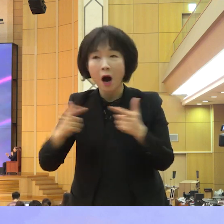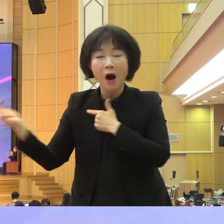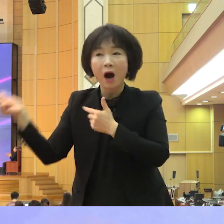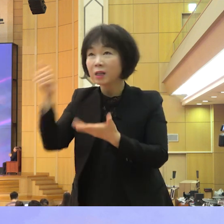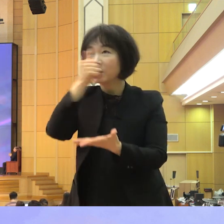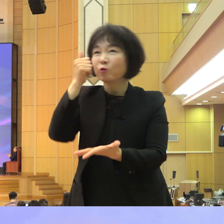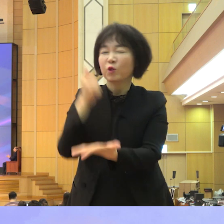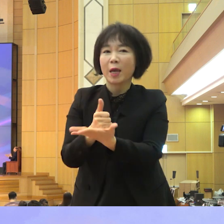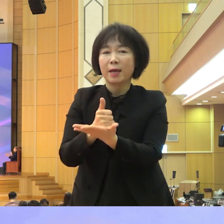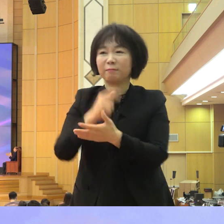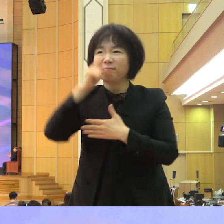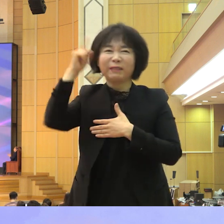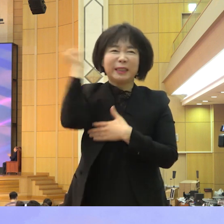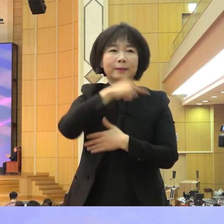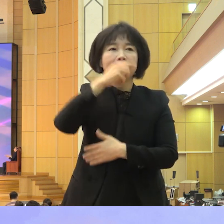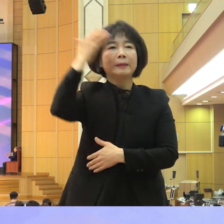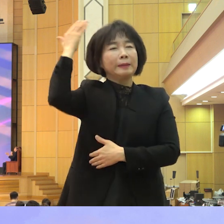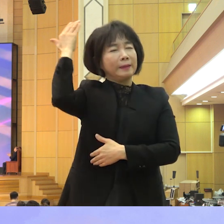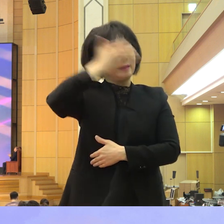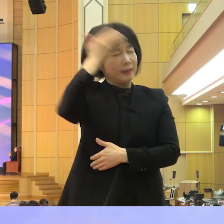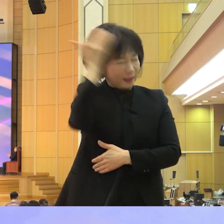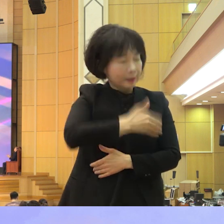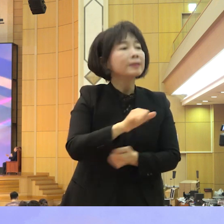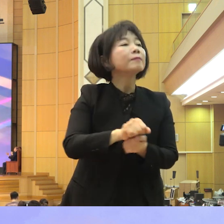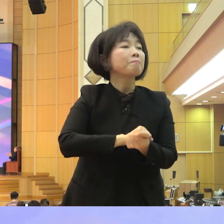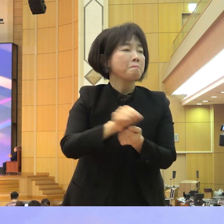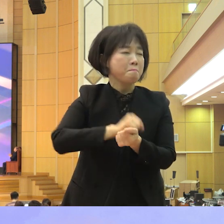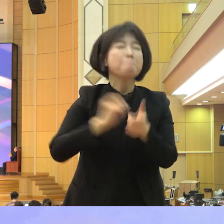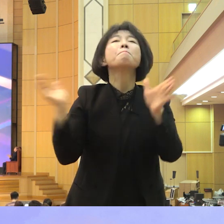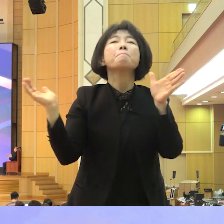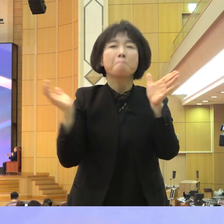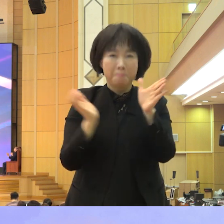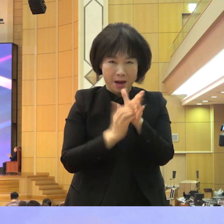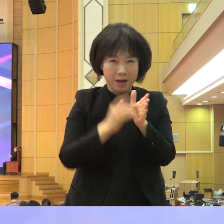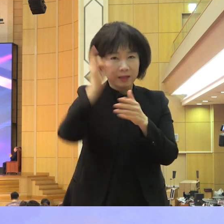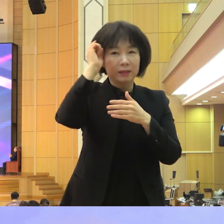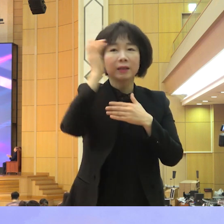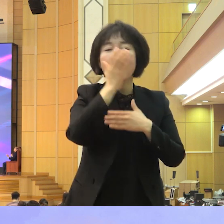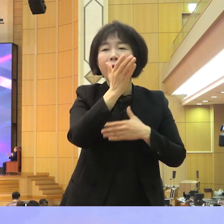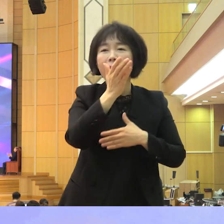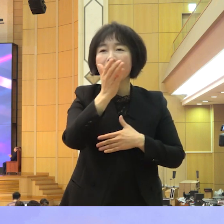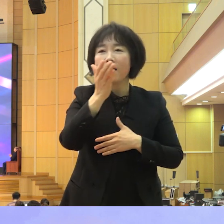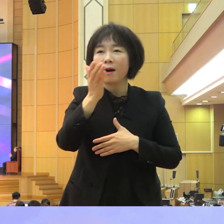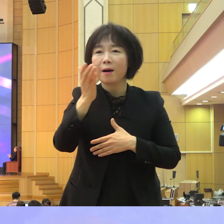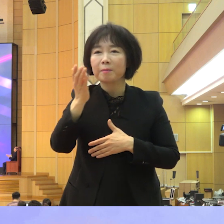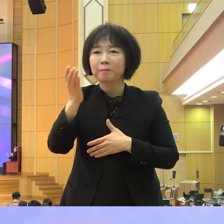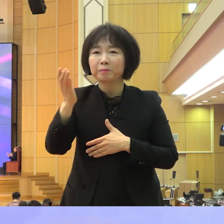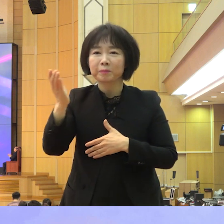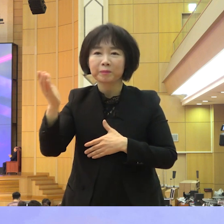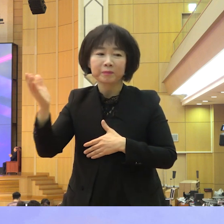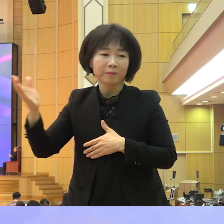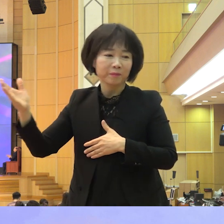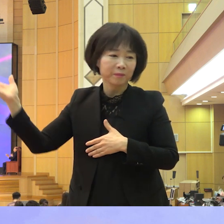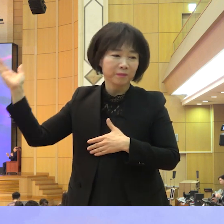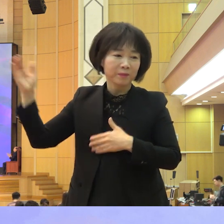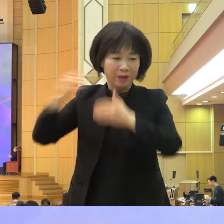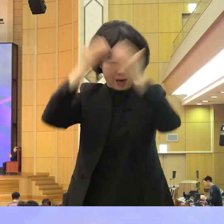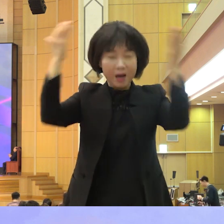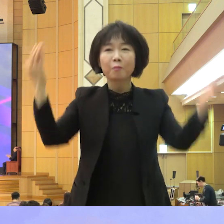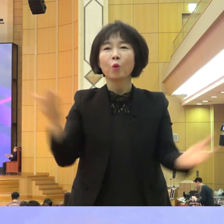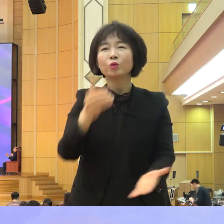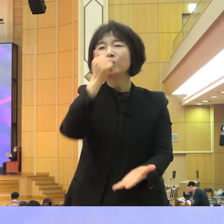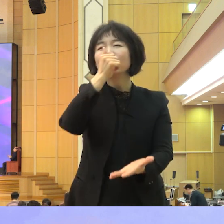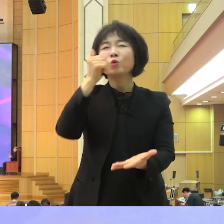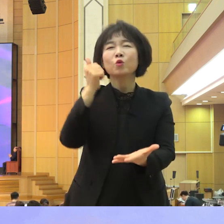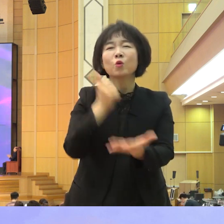마음속에 여러 가지 죄악이 깨끗이 씻기어 있는가. 모든